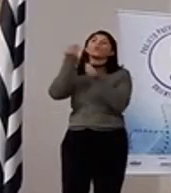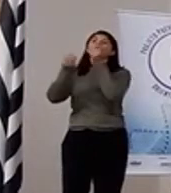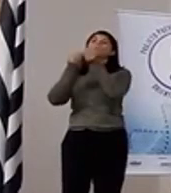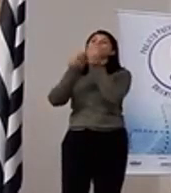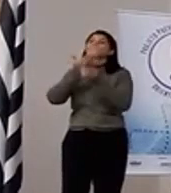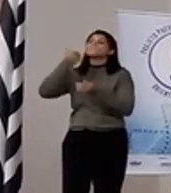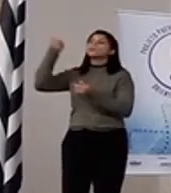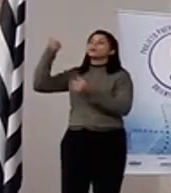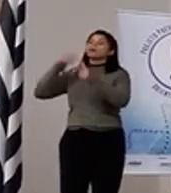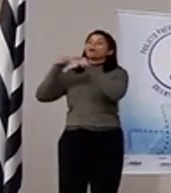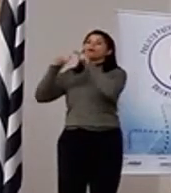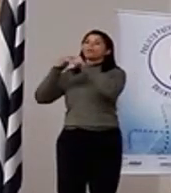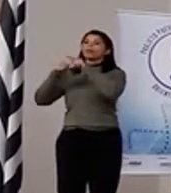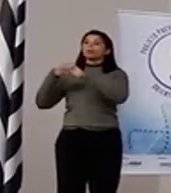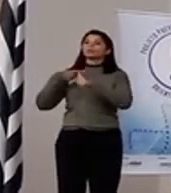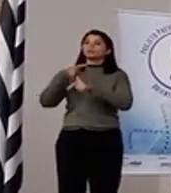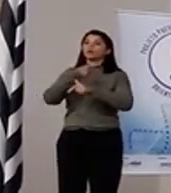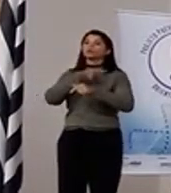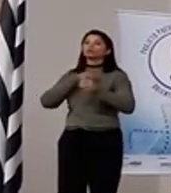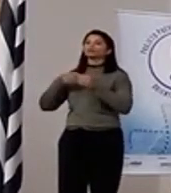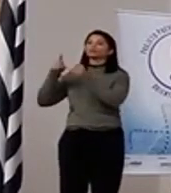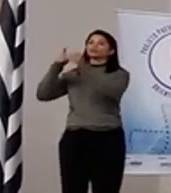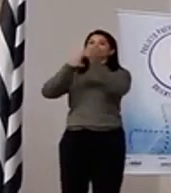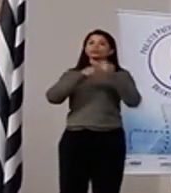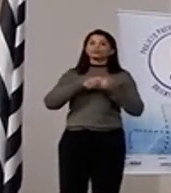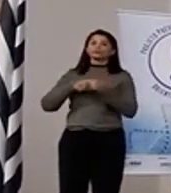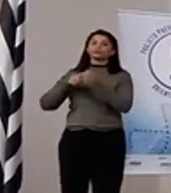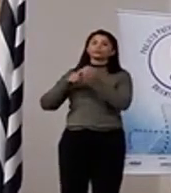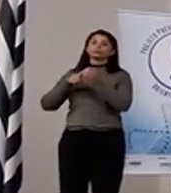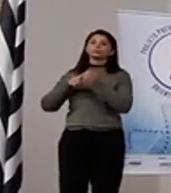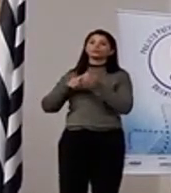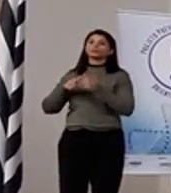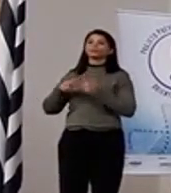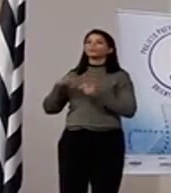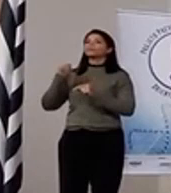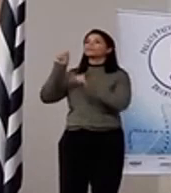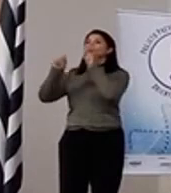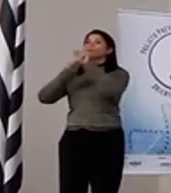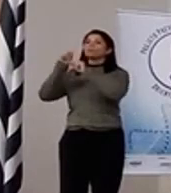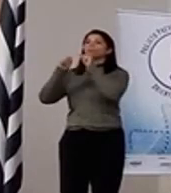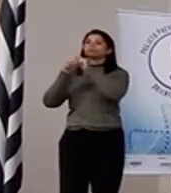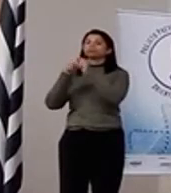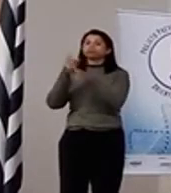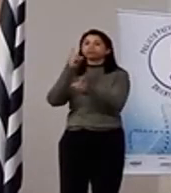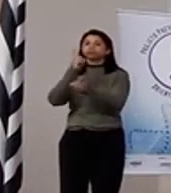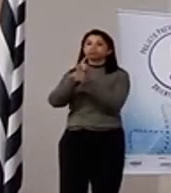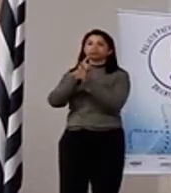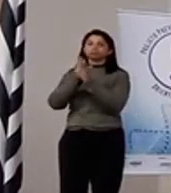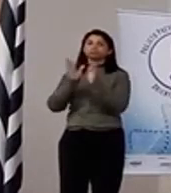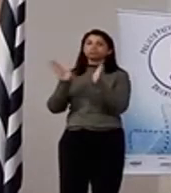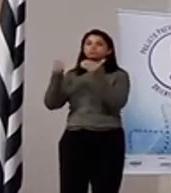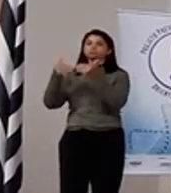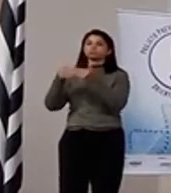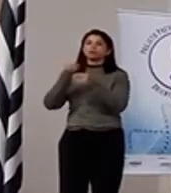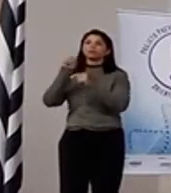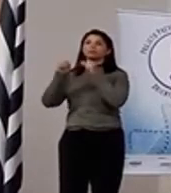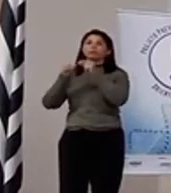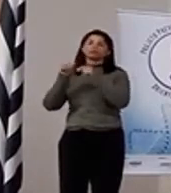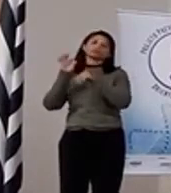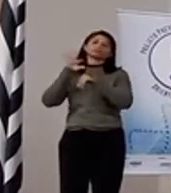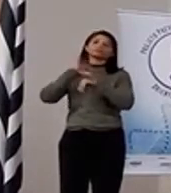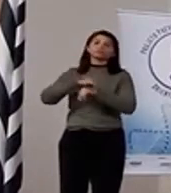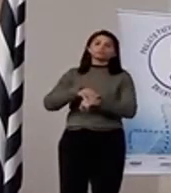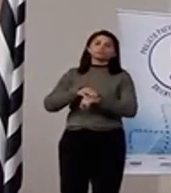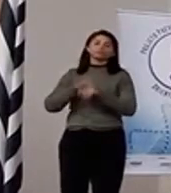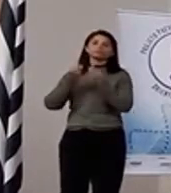município, né, colaborar, né, para que esses casos possam ser diagnosticados, não só doenças genéticas, mas todos,